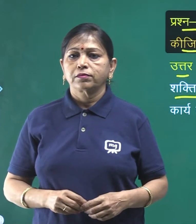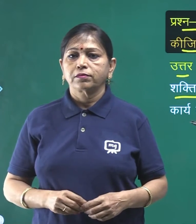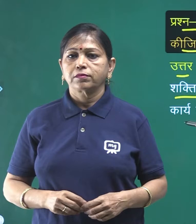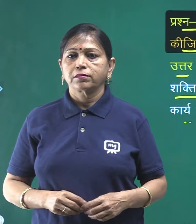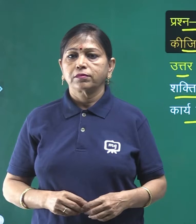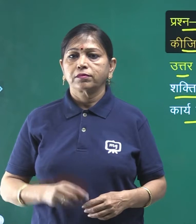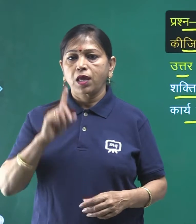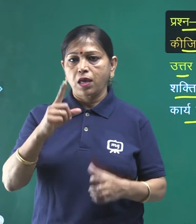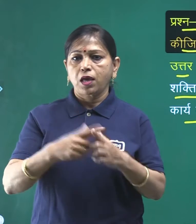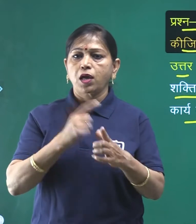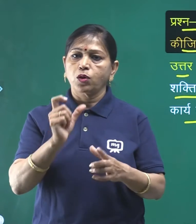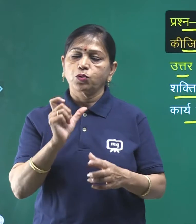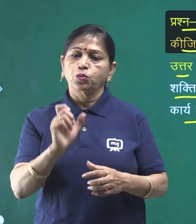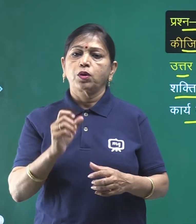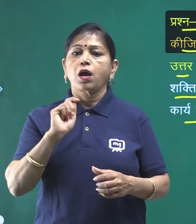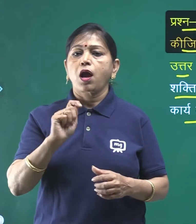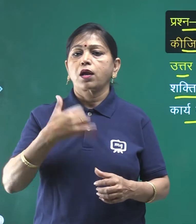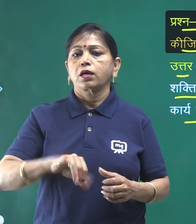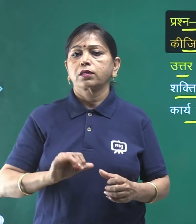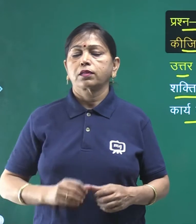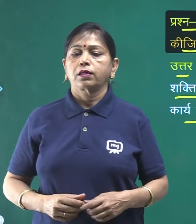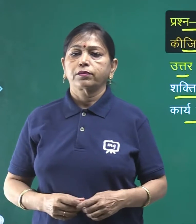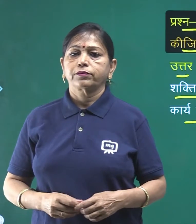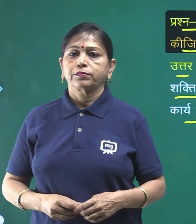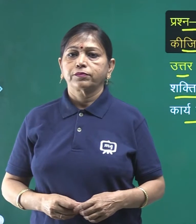1 जूल कार्य करता है।